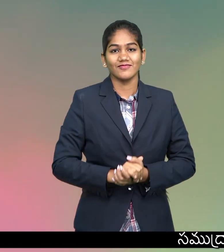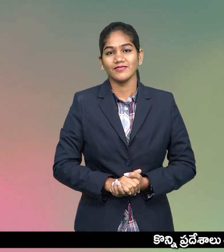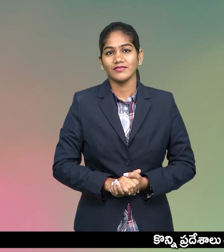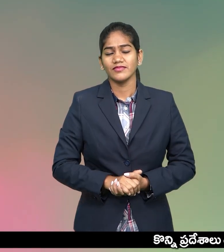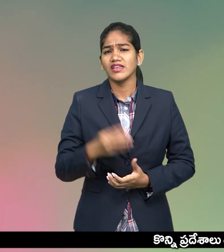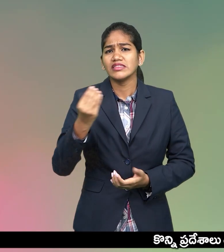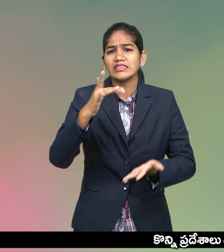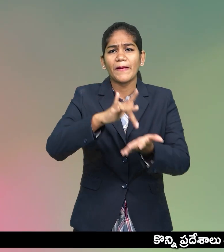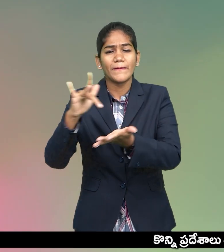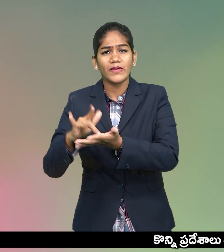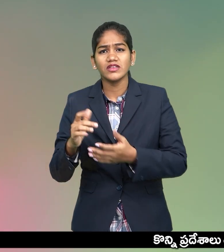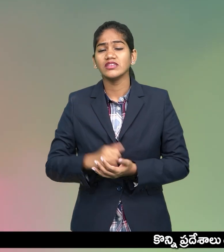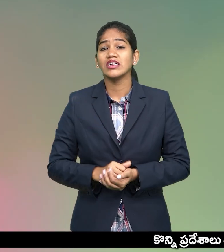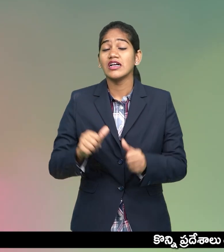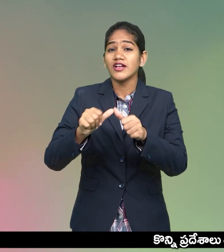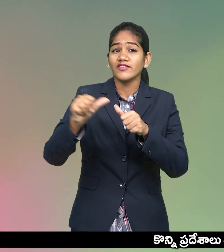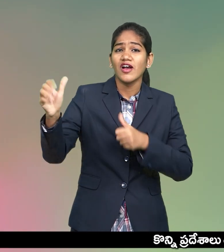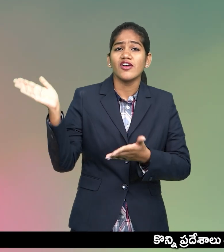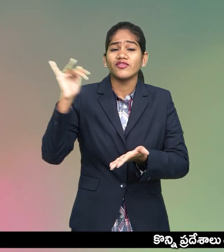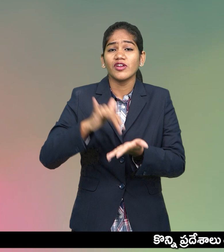కొన్ని ప్రదేశాలు తీరాలకు దూరంగా ఉన్నాయి.